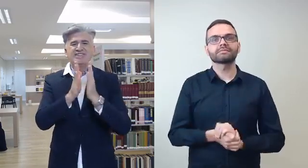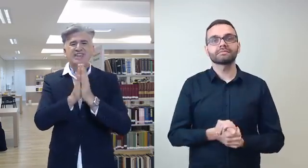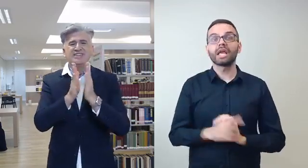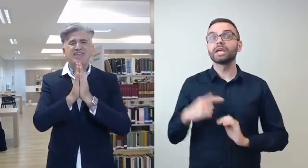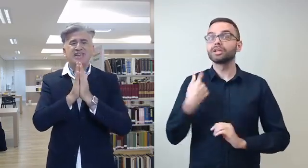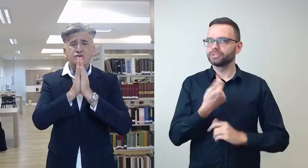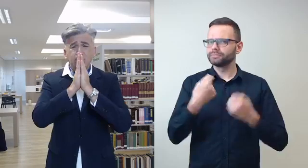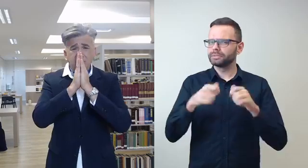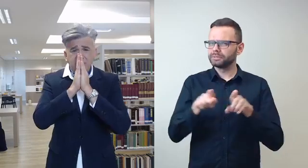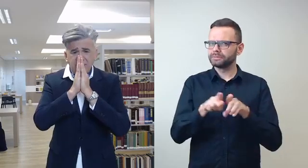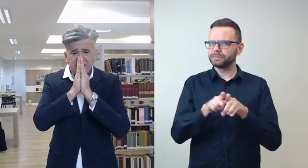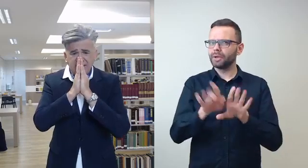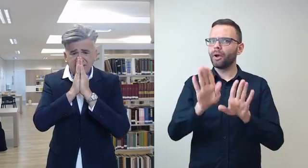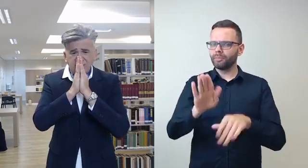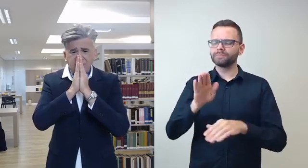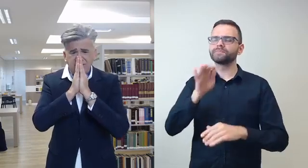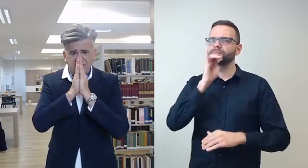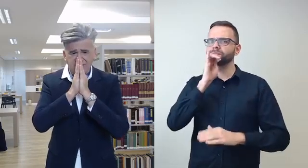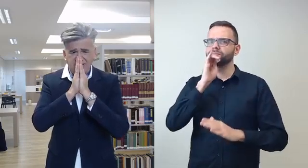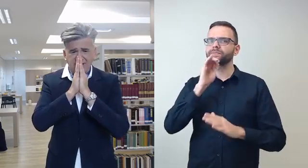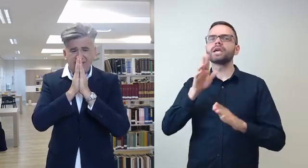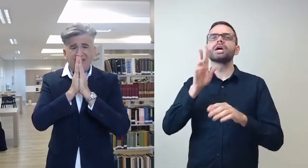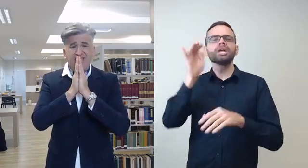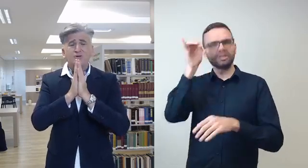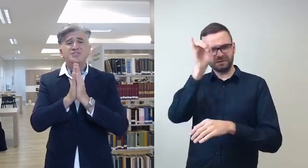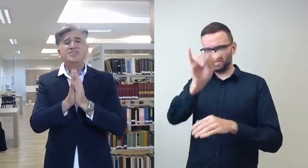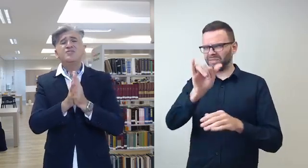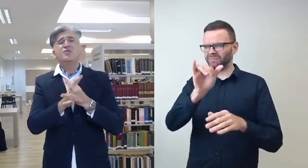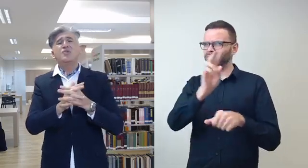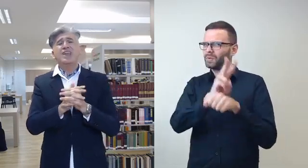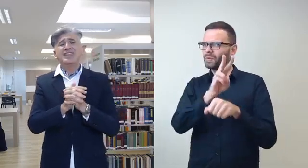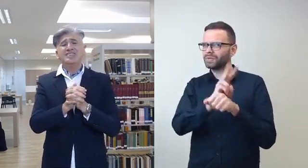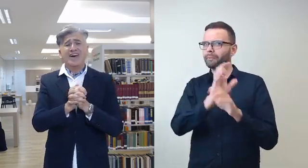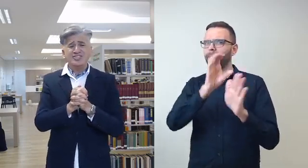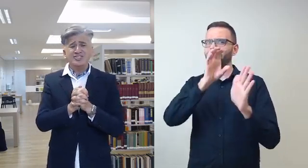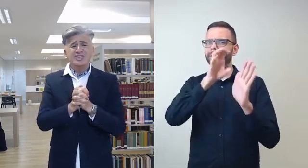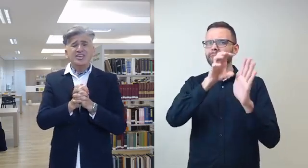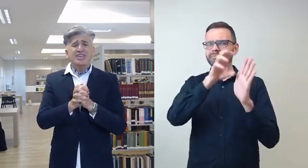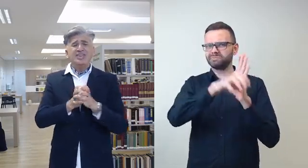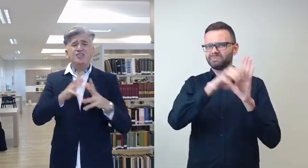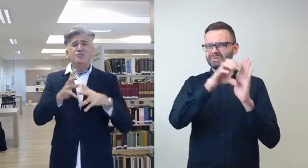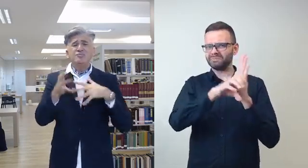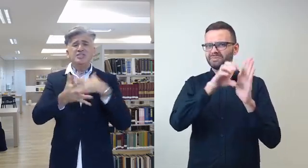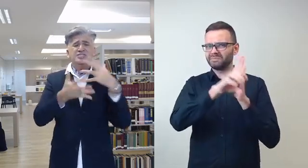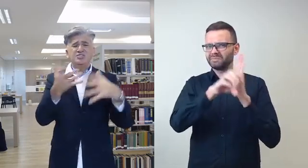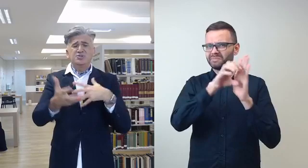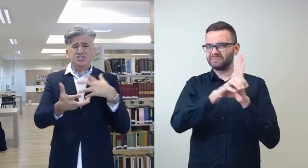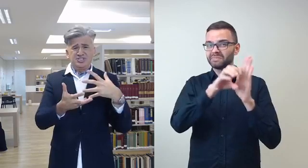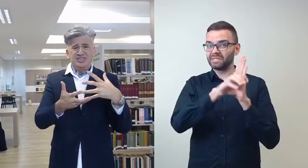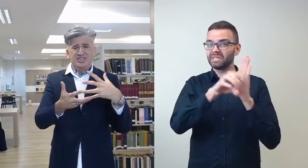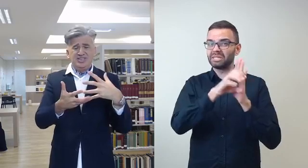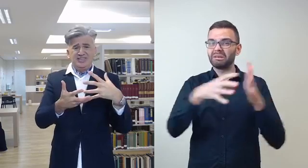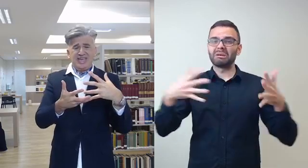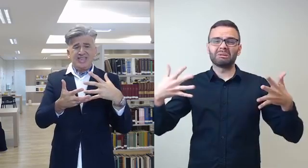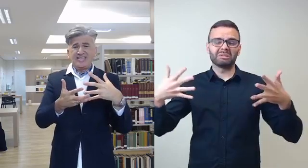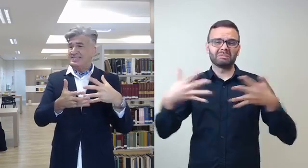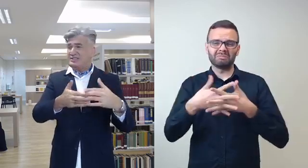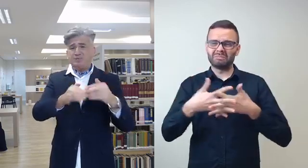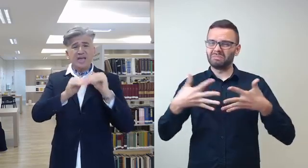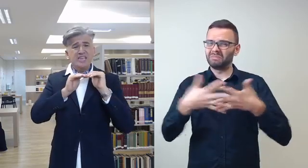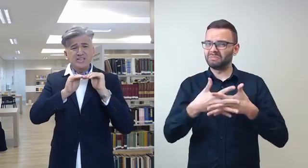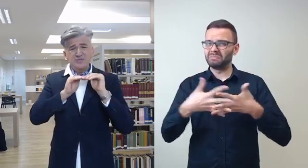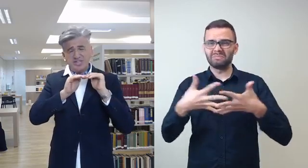português sinalizado e o bimodalismo, por favor. Inclusive com oralidade, criando PIDs hoje. Tá